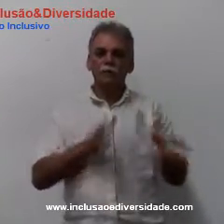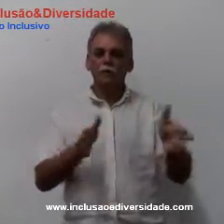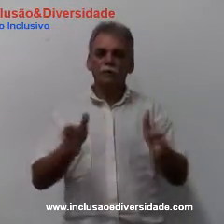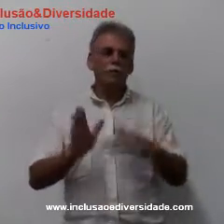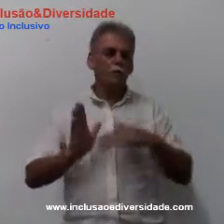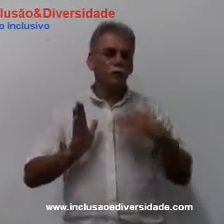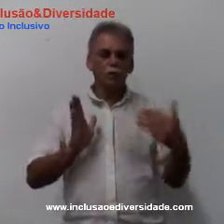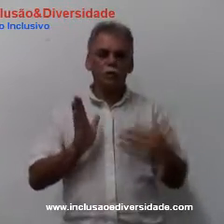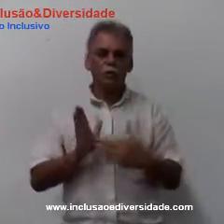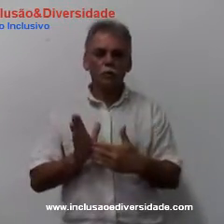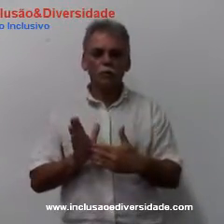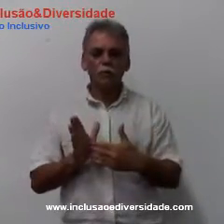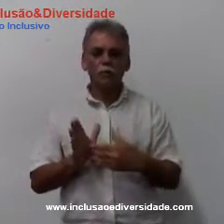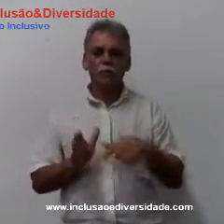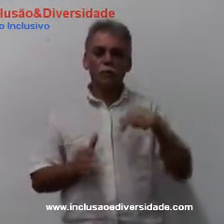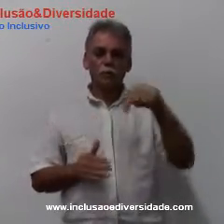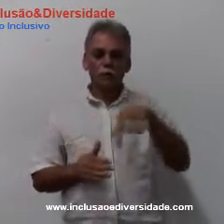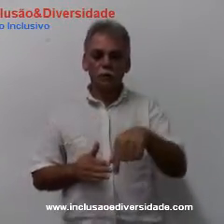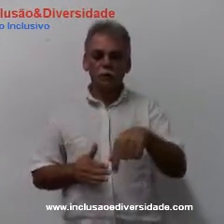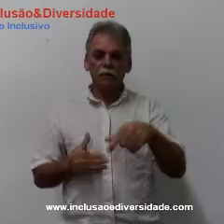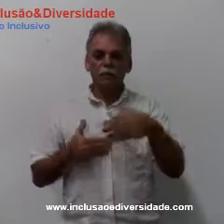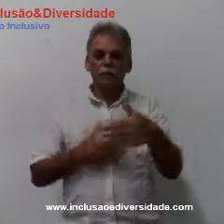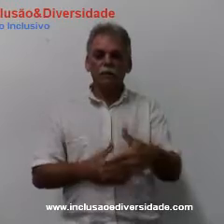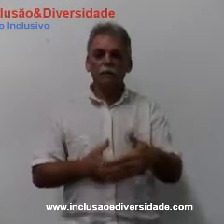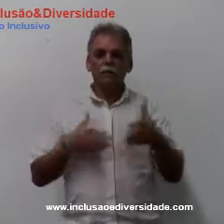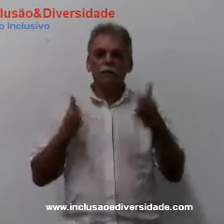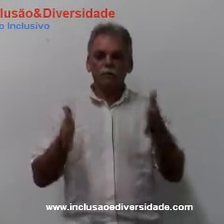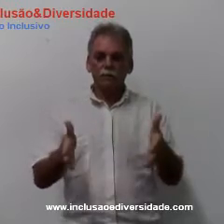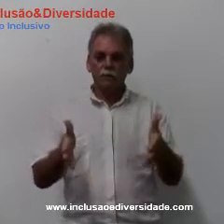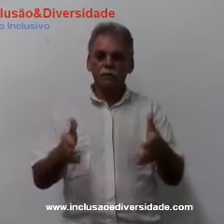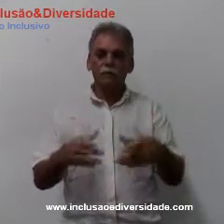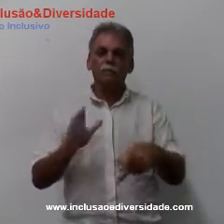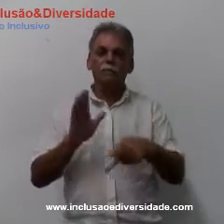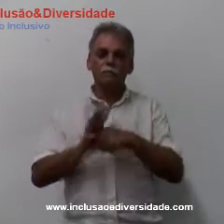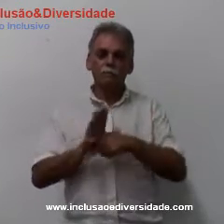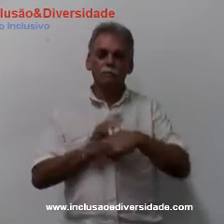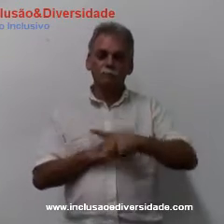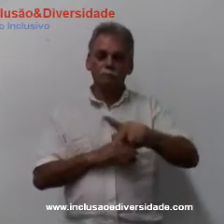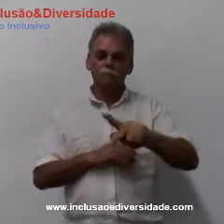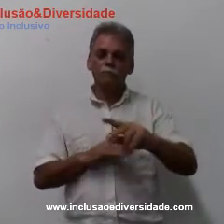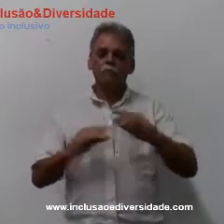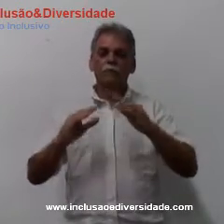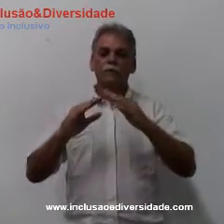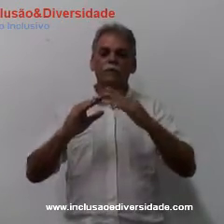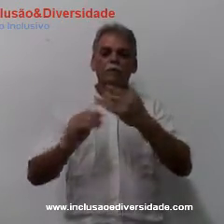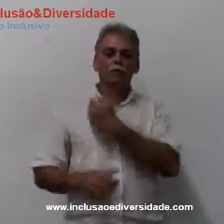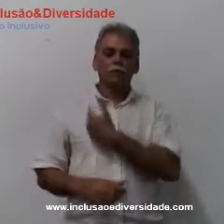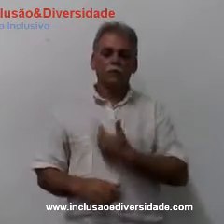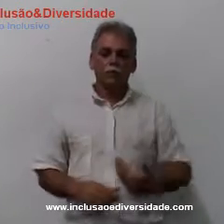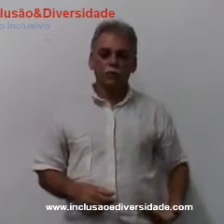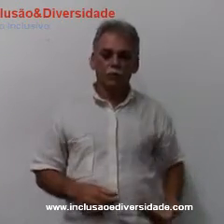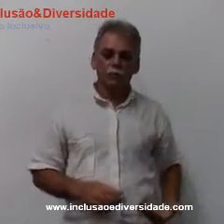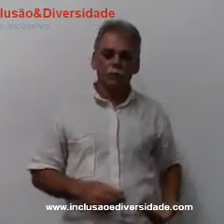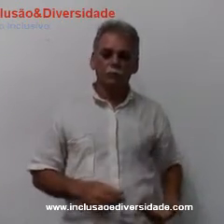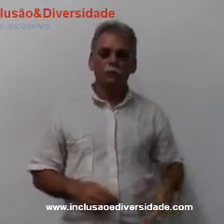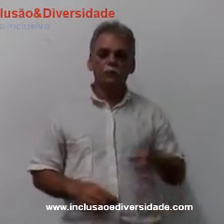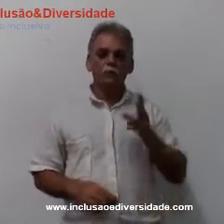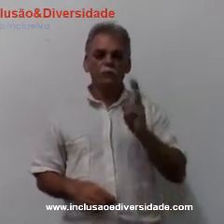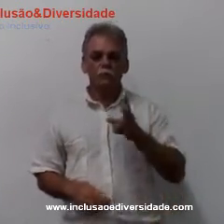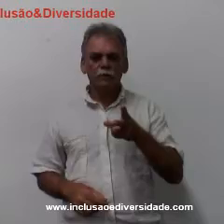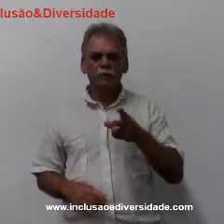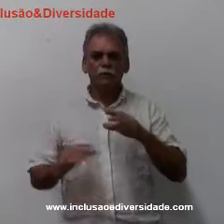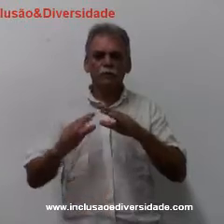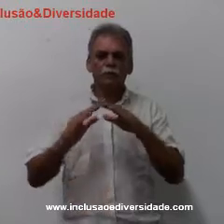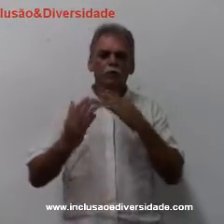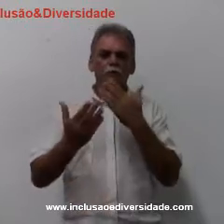universal. Lembrando que esses espaços onde acontecem as eleições são espaços públicos,